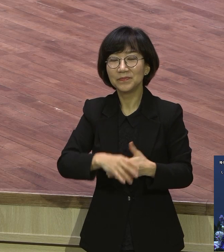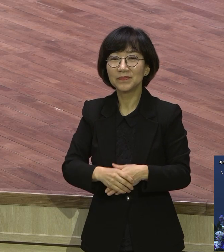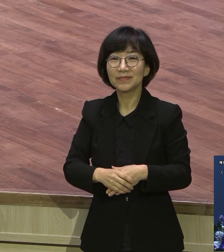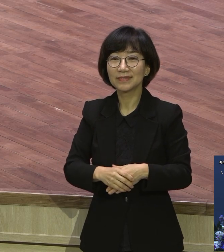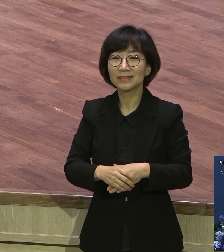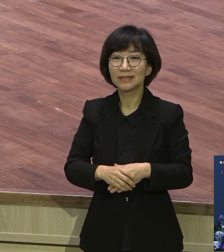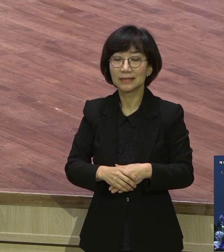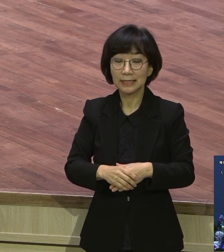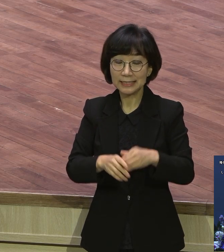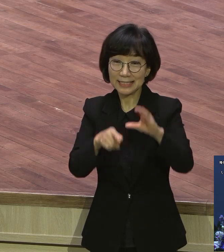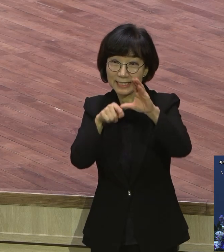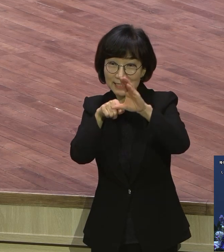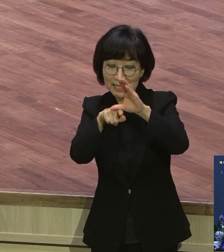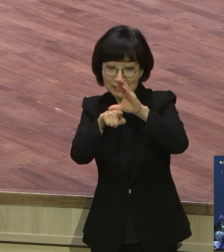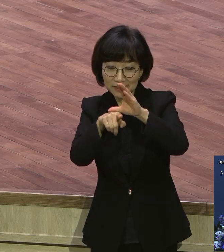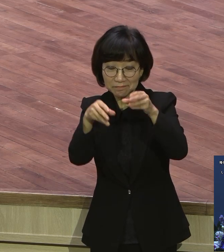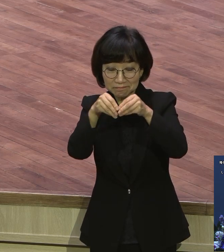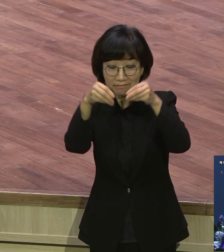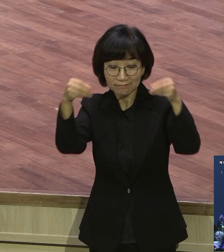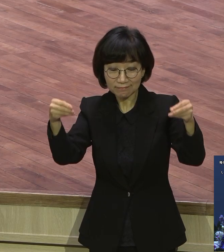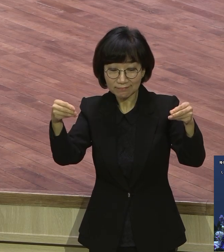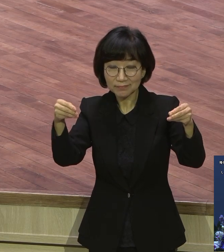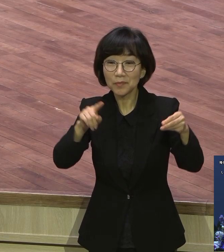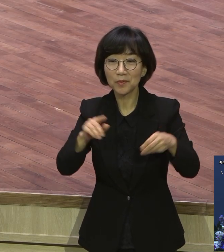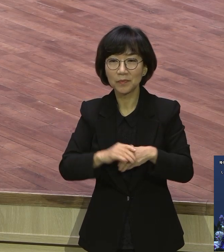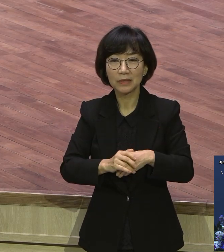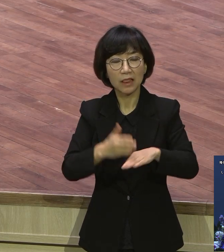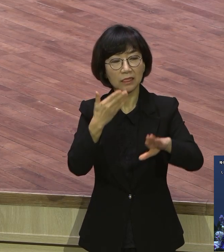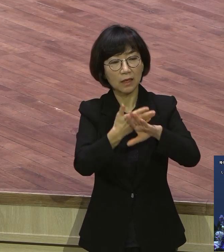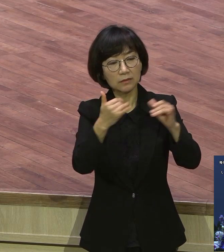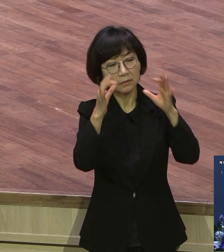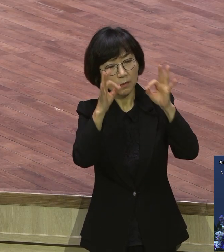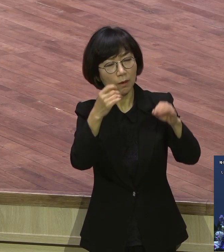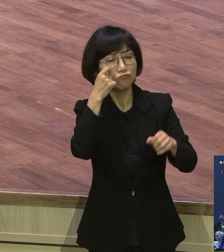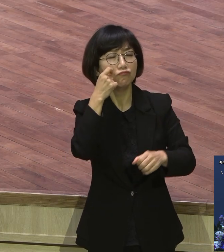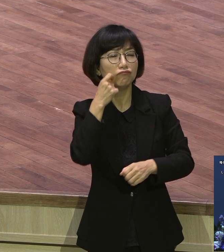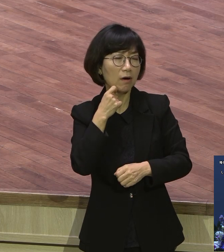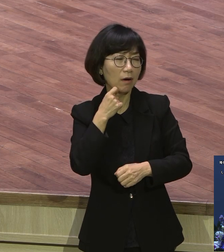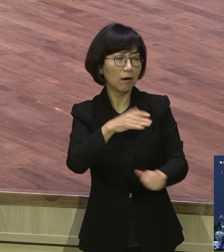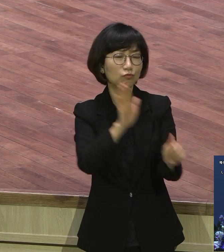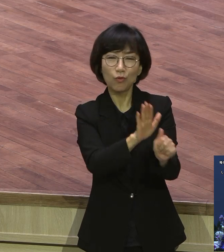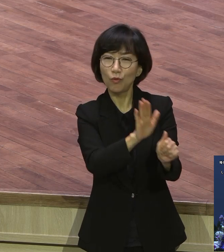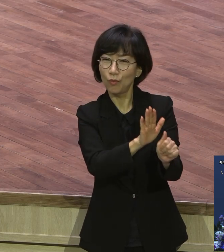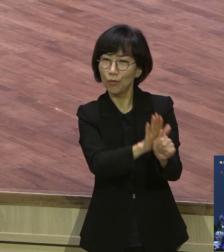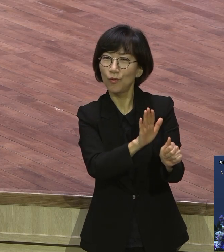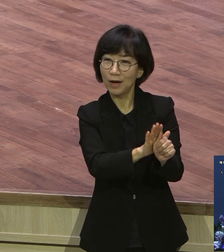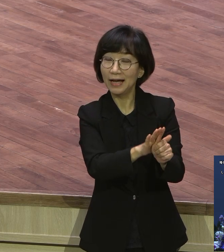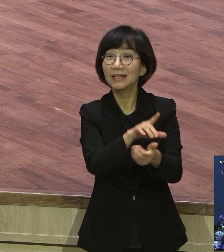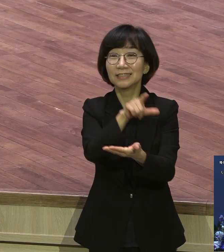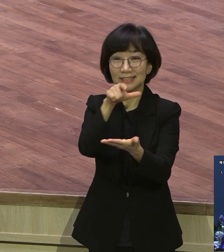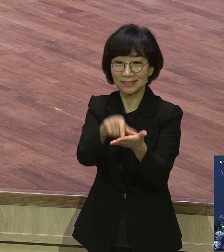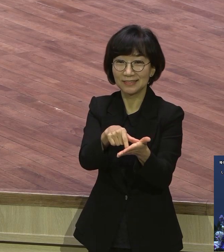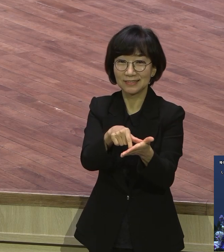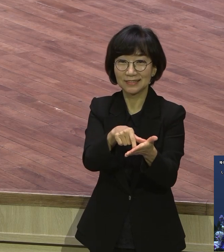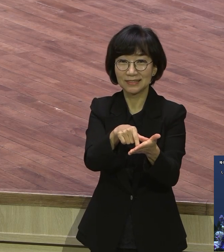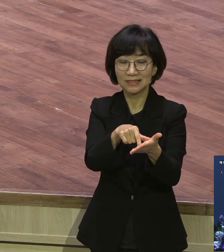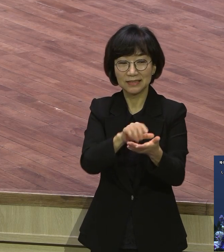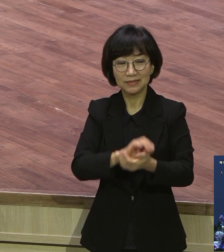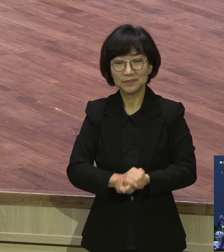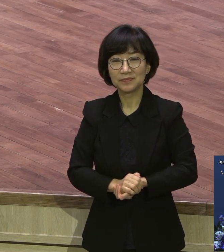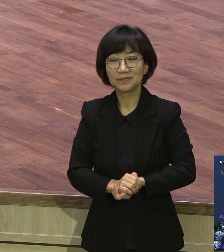사전을 찾아보면 그 의미가 남을 불쌍히 여겨서 돕는 것 그렇게 나와 있어요 남을